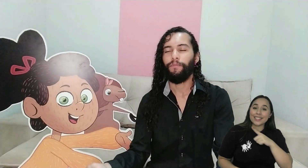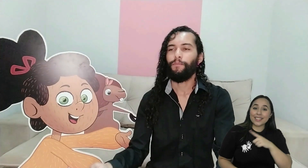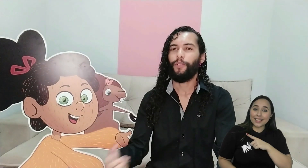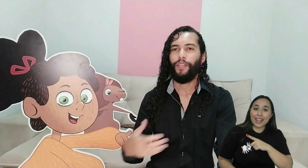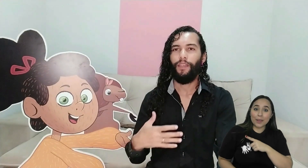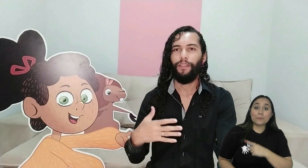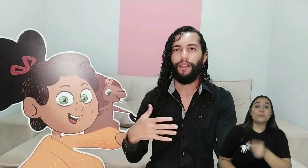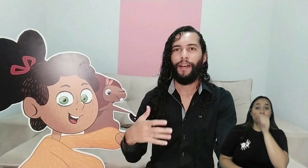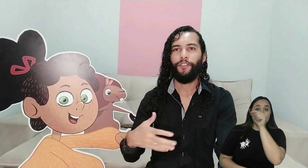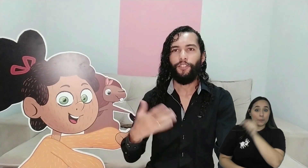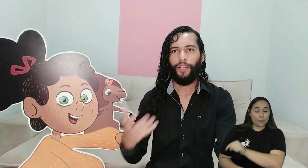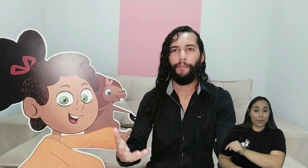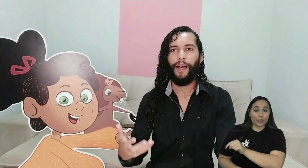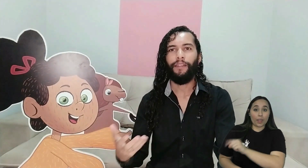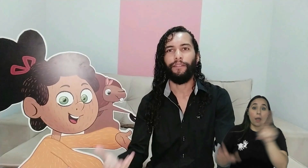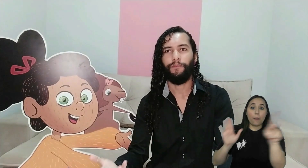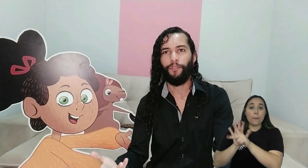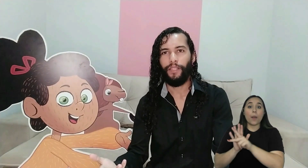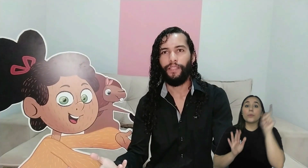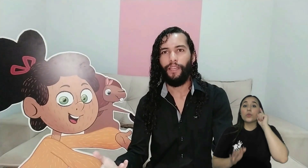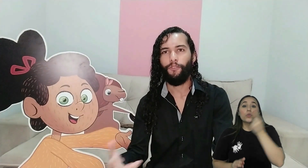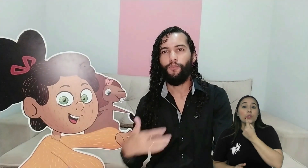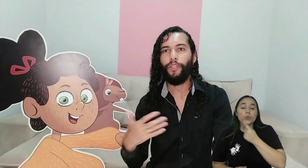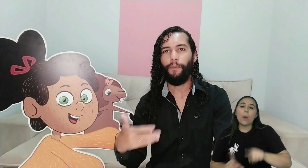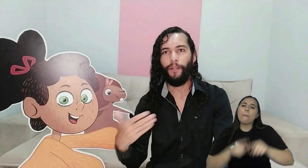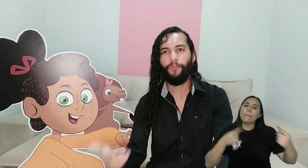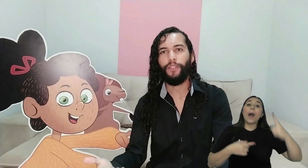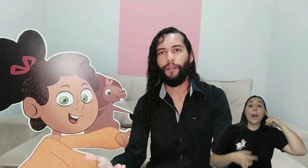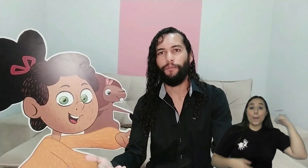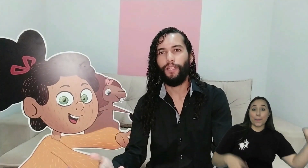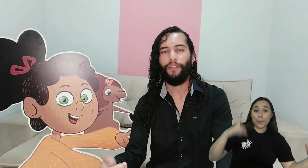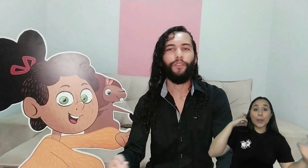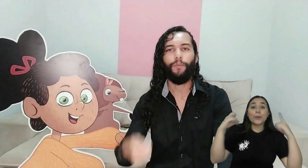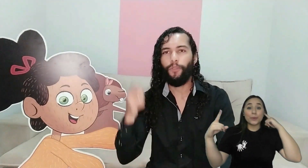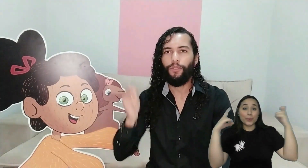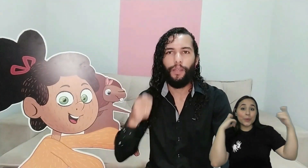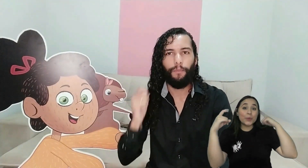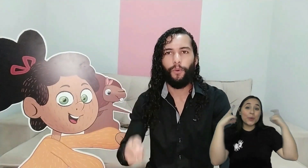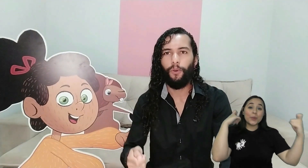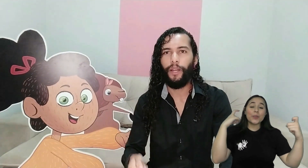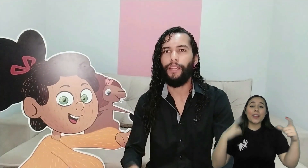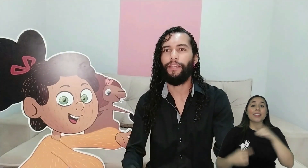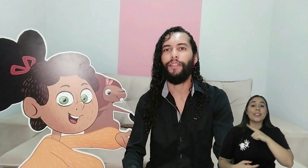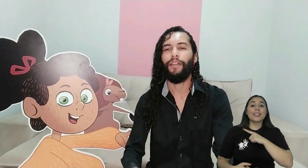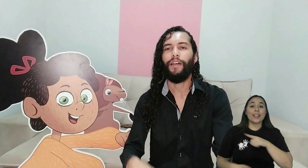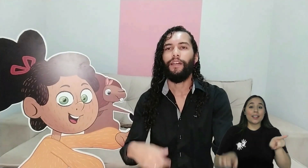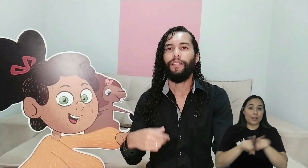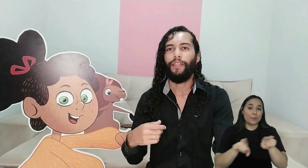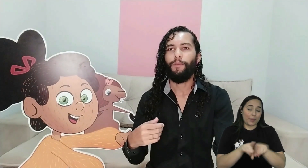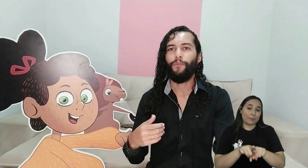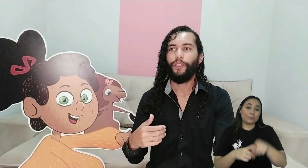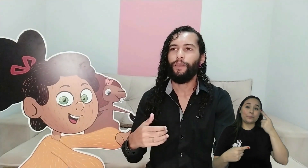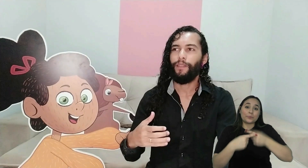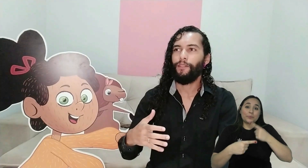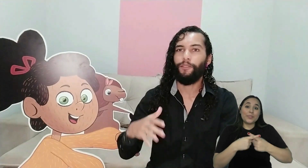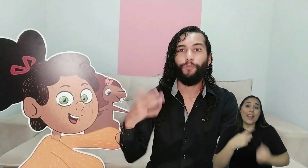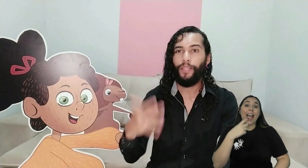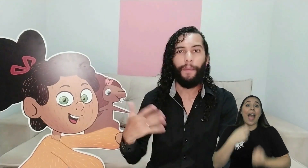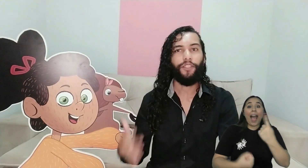surdo. Porque a gente trabalha no desenho com muita percussão, então tem muito tambor ali, tem